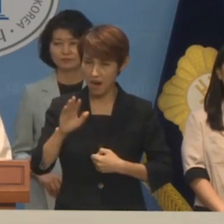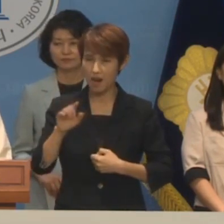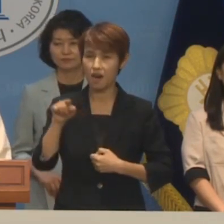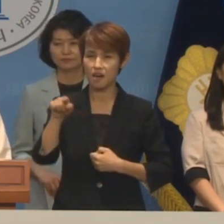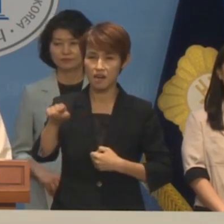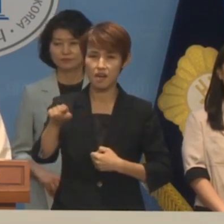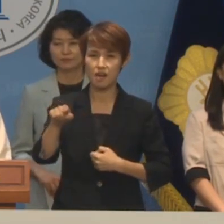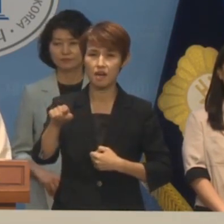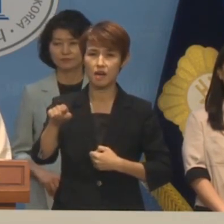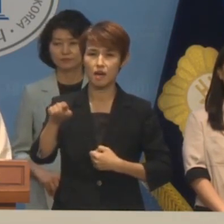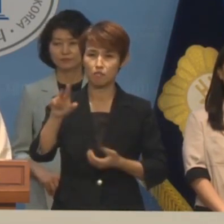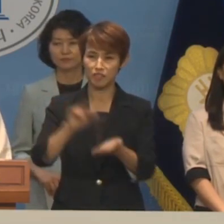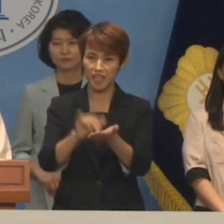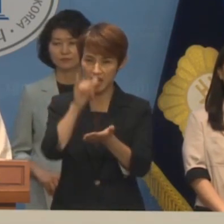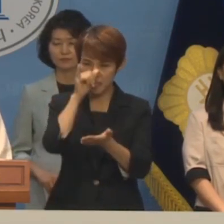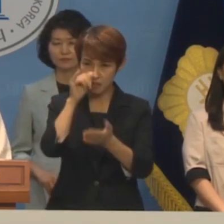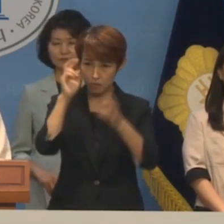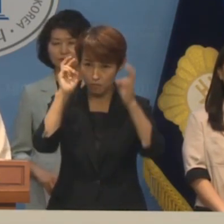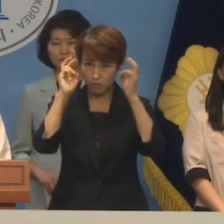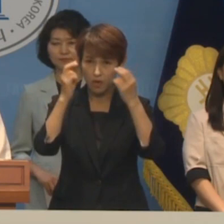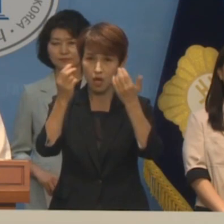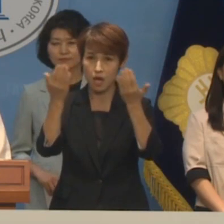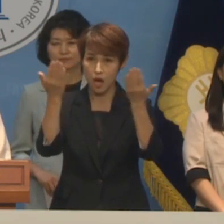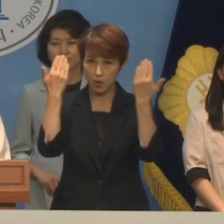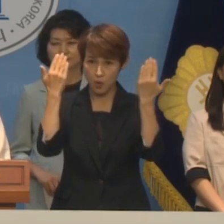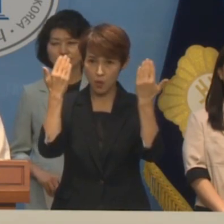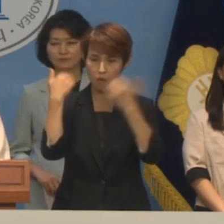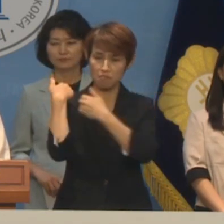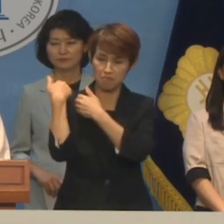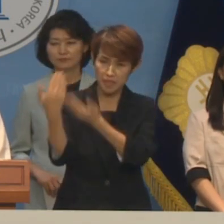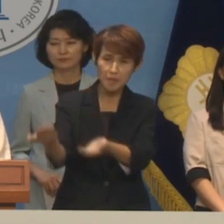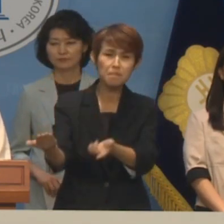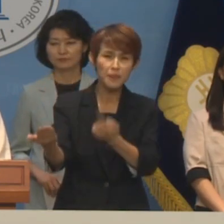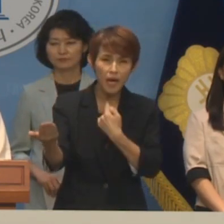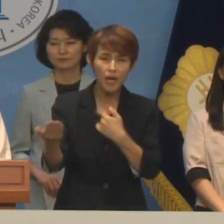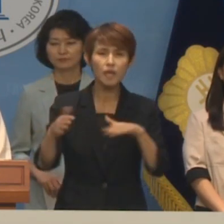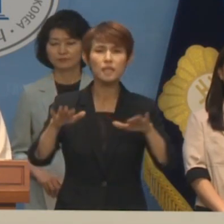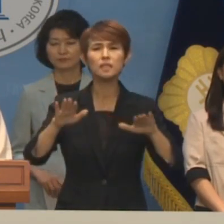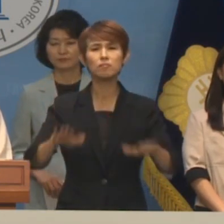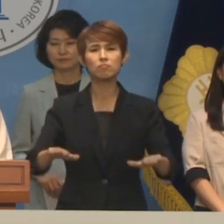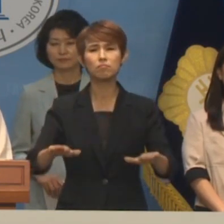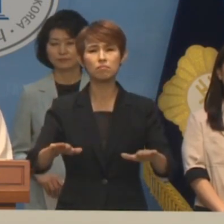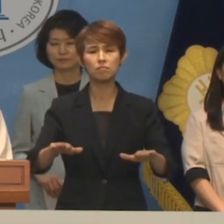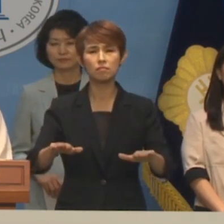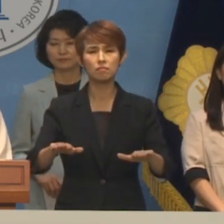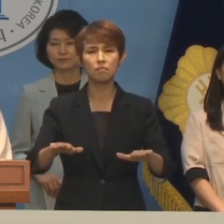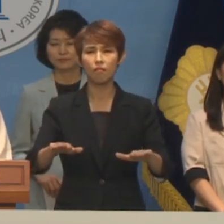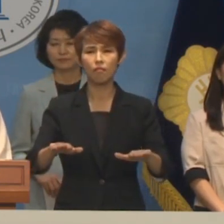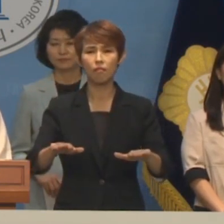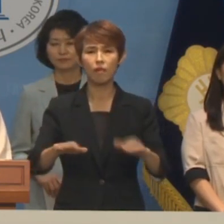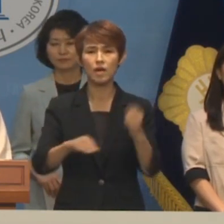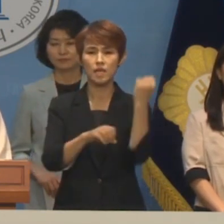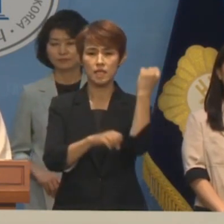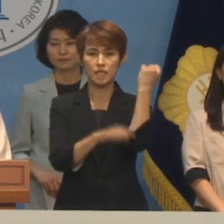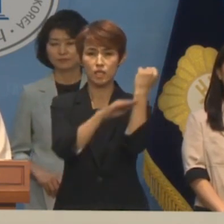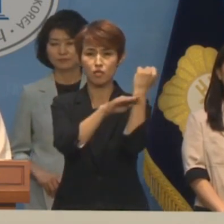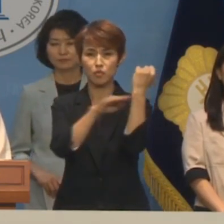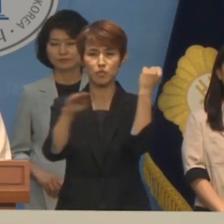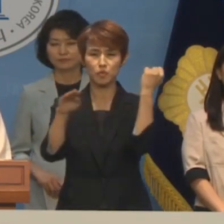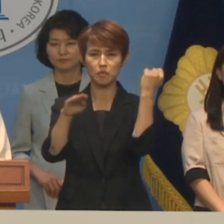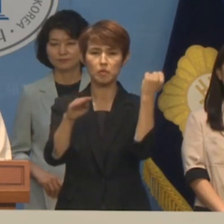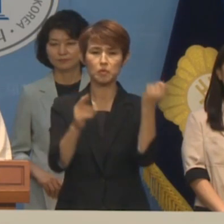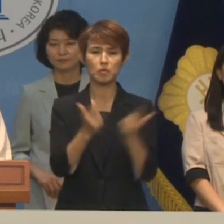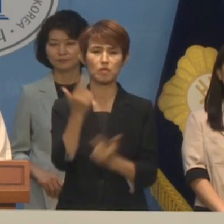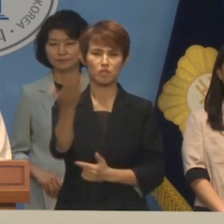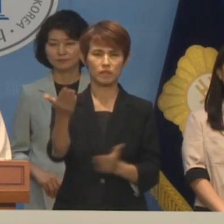부실하고 부패한 사학재단들을 그대로 방치하더니 이번에는 아예 기준 자체를 낮추어